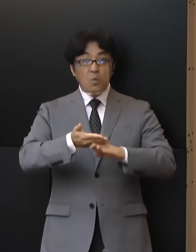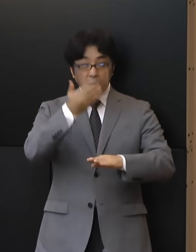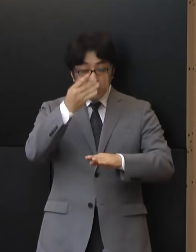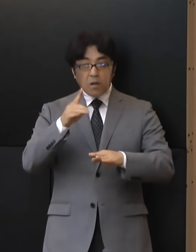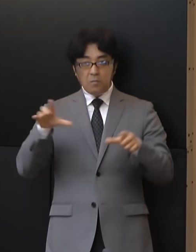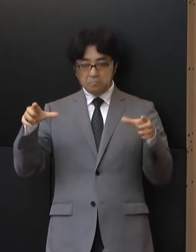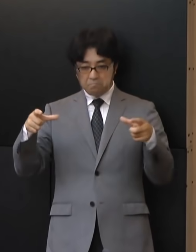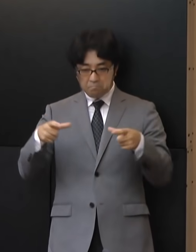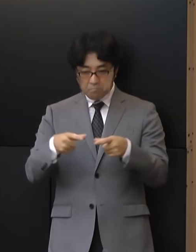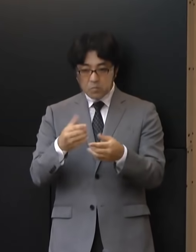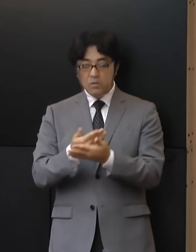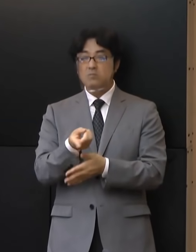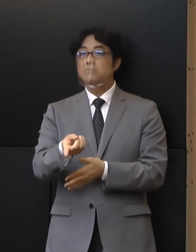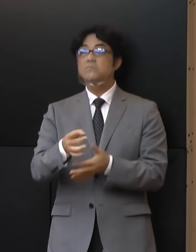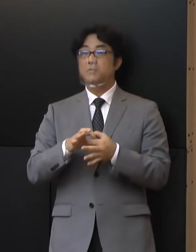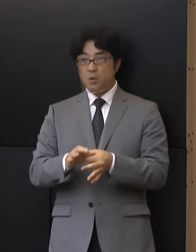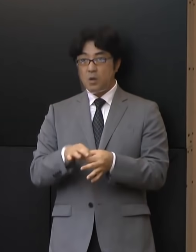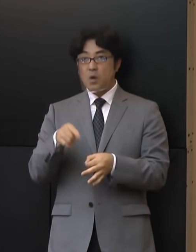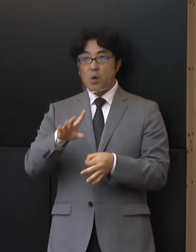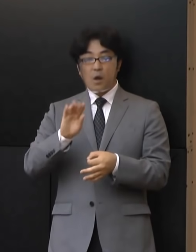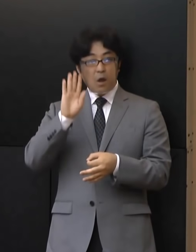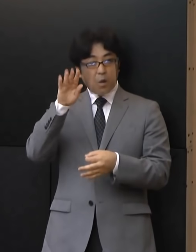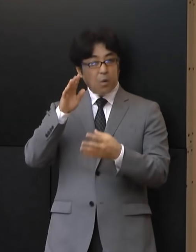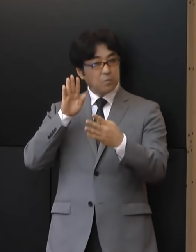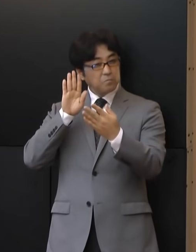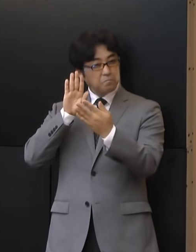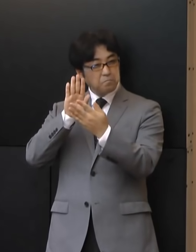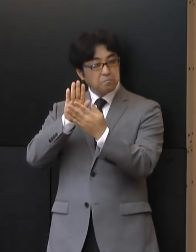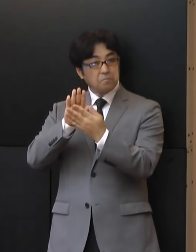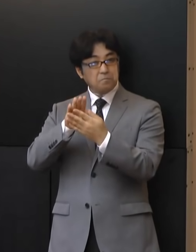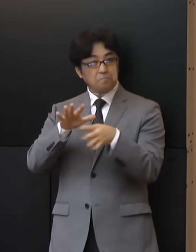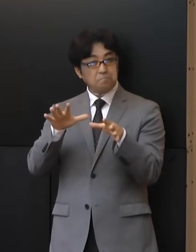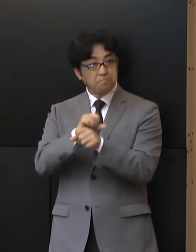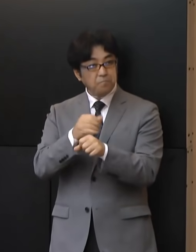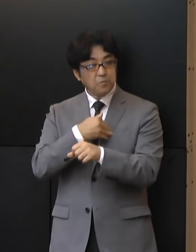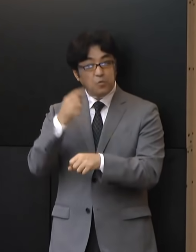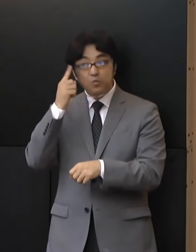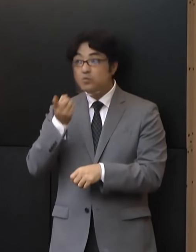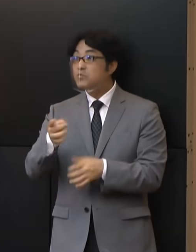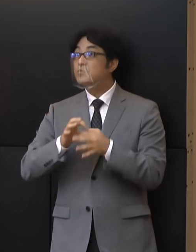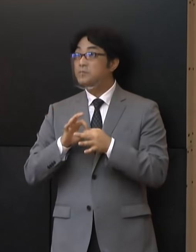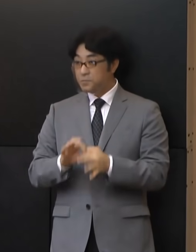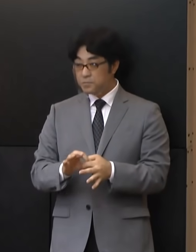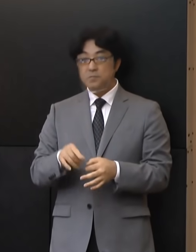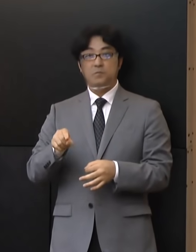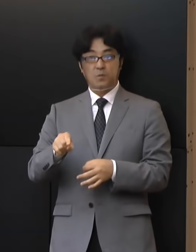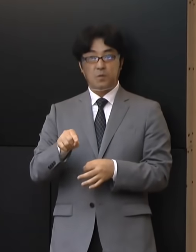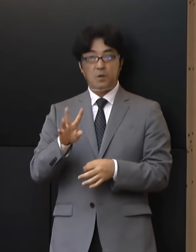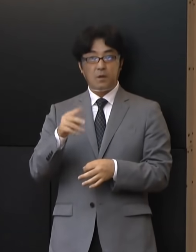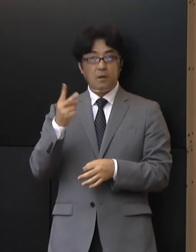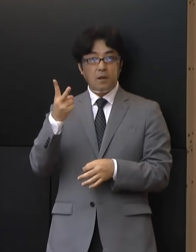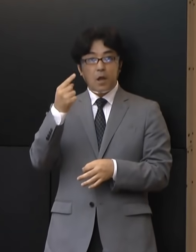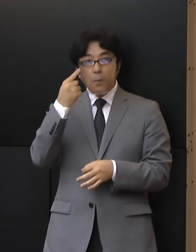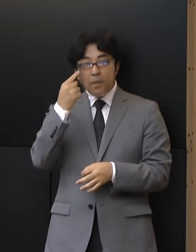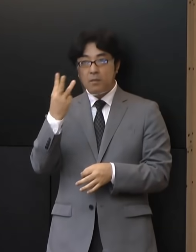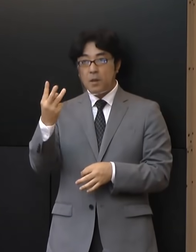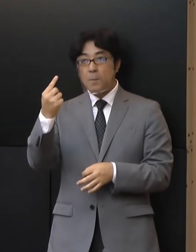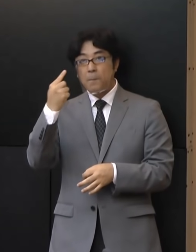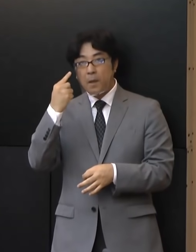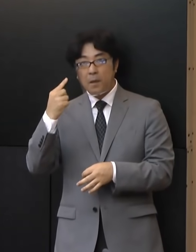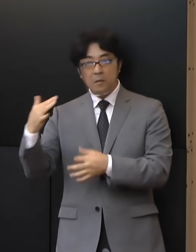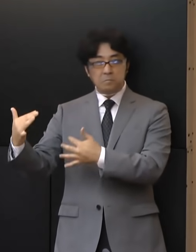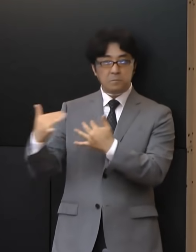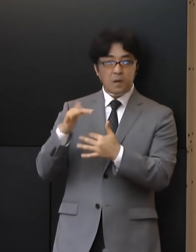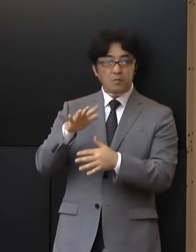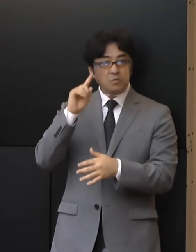一息でこの流れを確定的にすることもできると思います。今後第2波、第3波も懸念